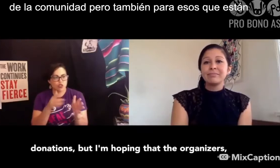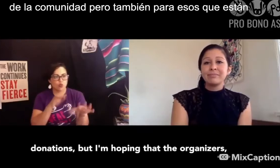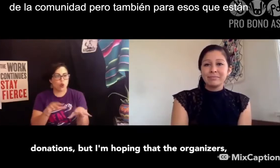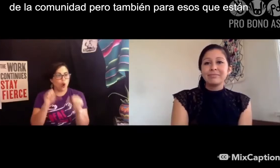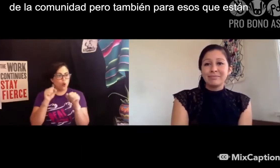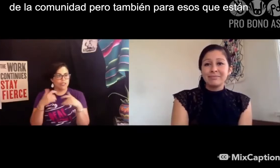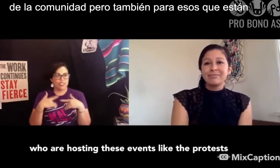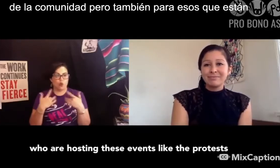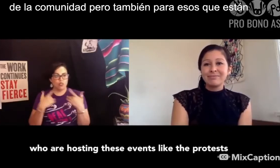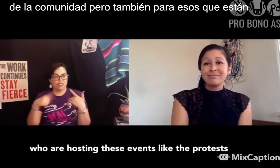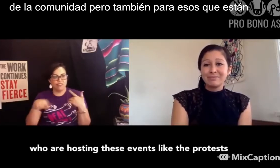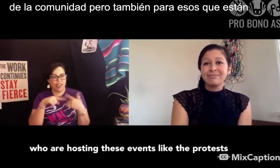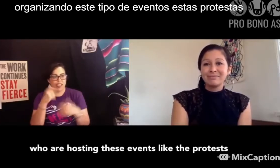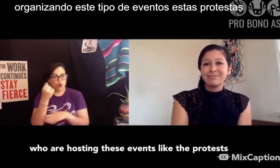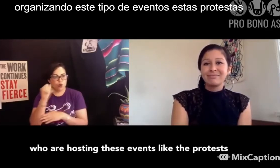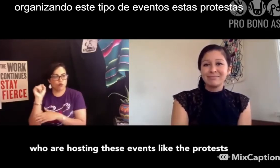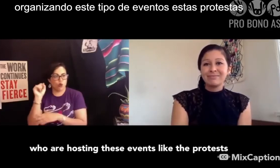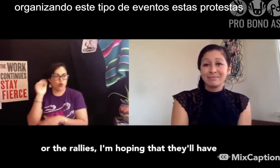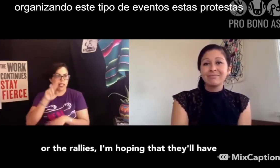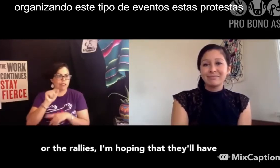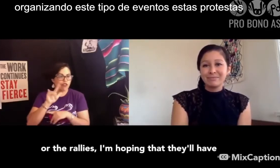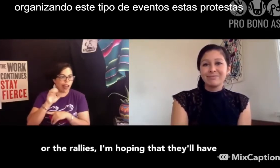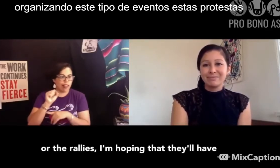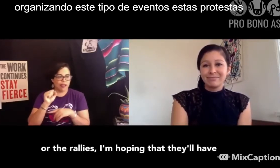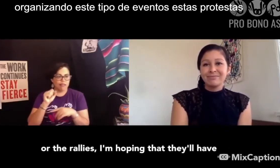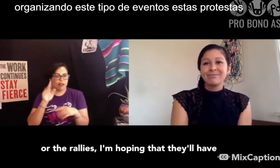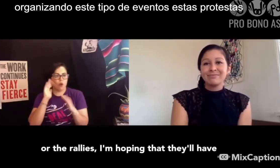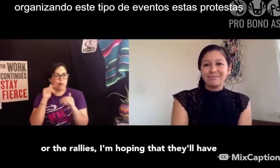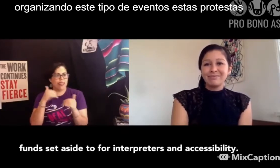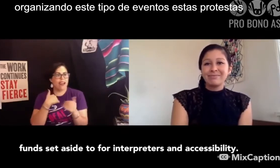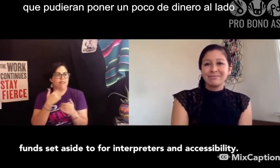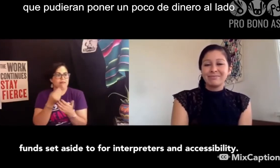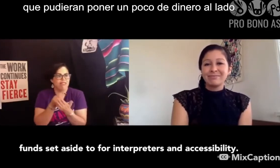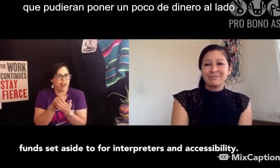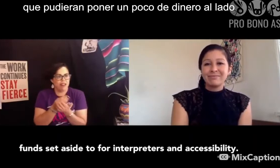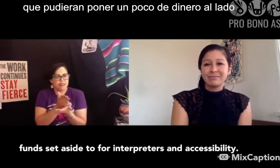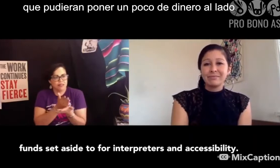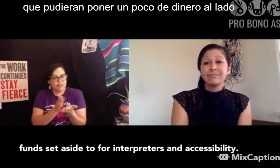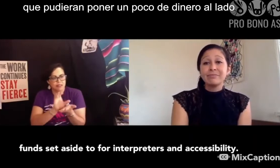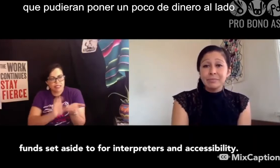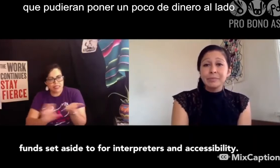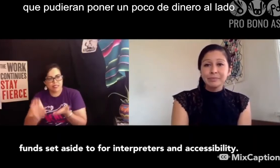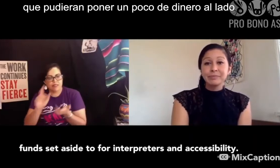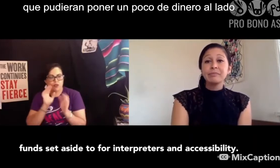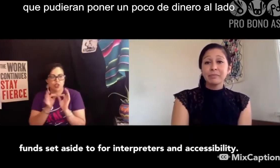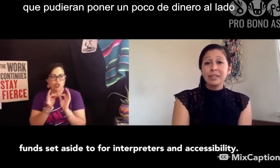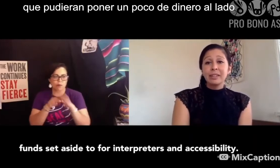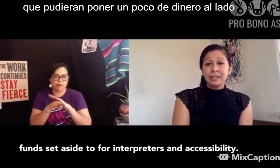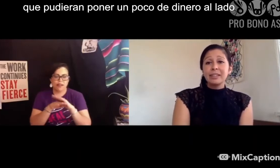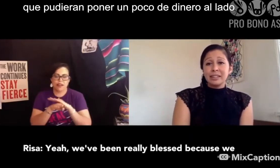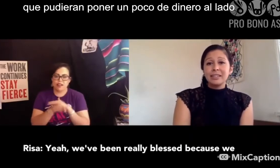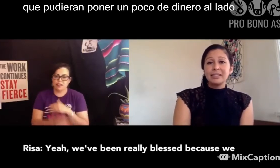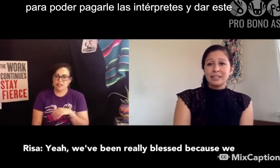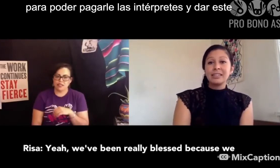comunidad, pero también para esos que están organizando este tipo de eventos, estas protestas, que pudieran poner un poco